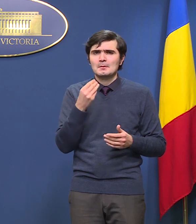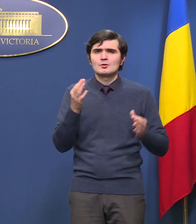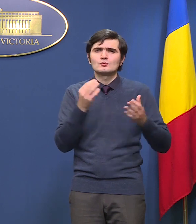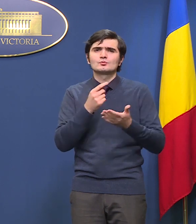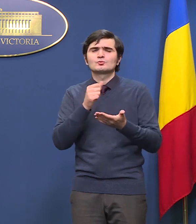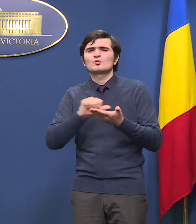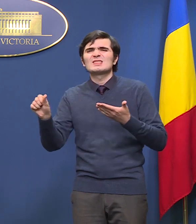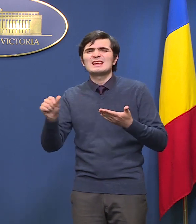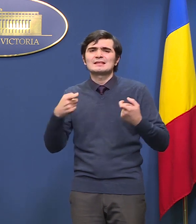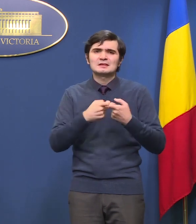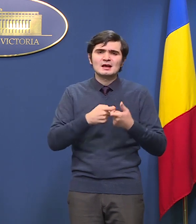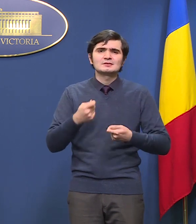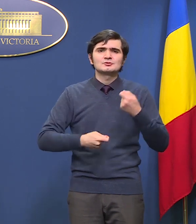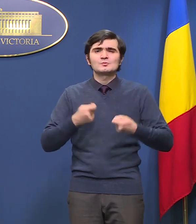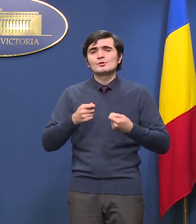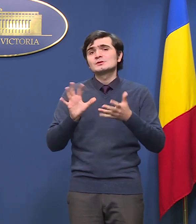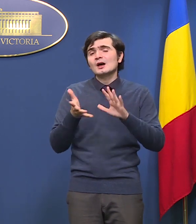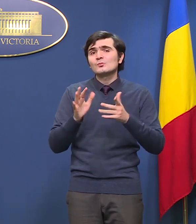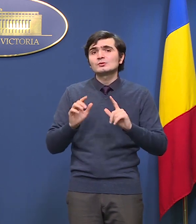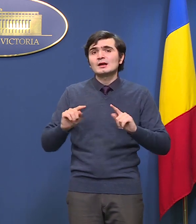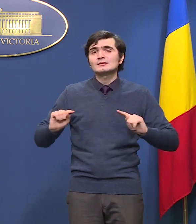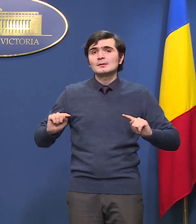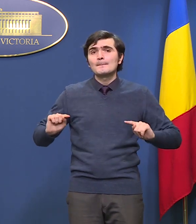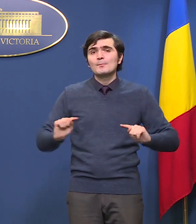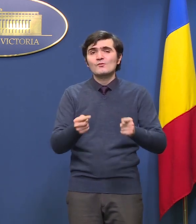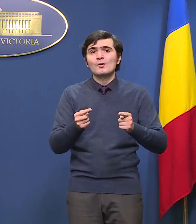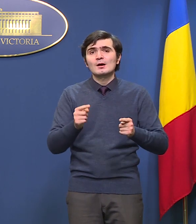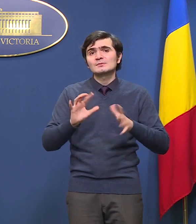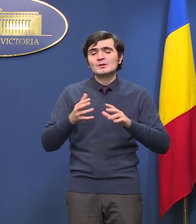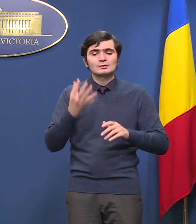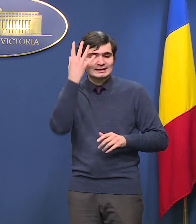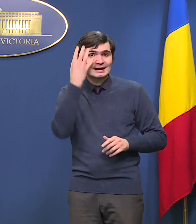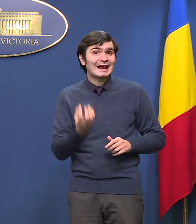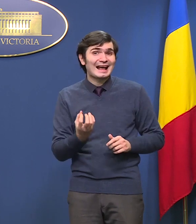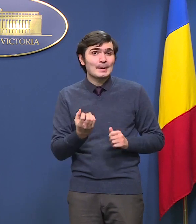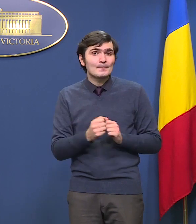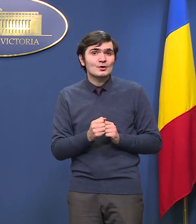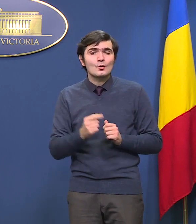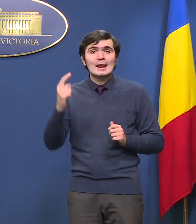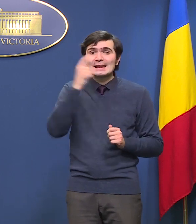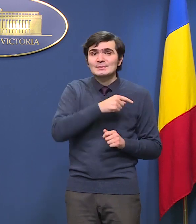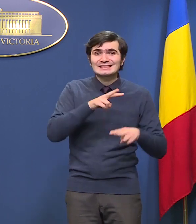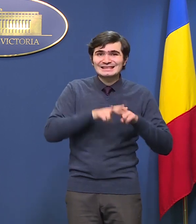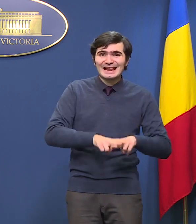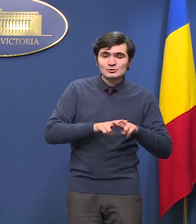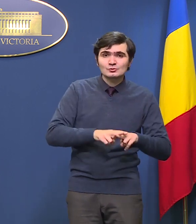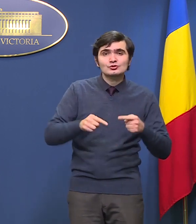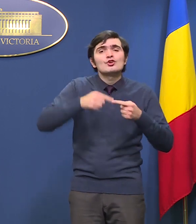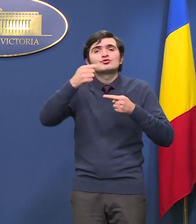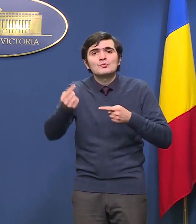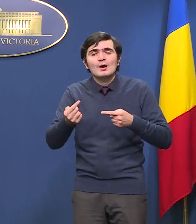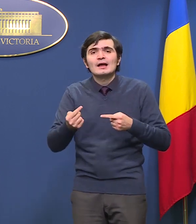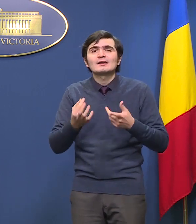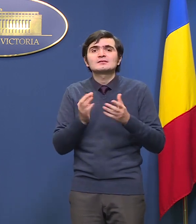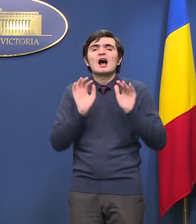e posibil să creăm o lipsă de resurse care ulterior să ne pună